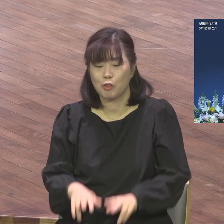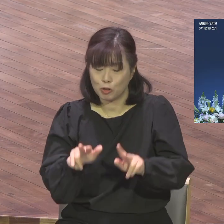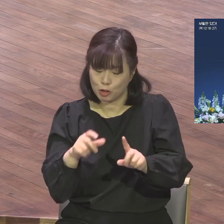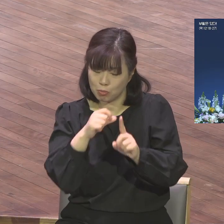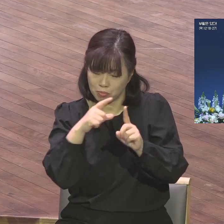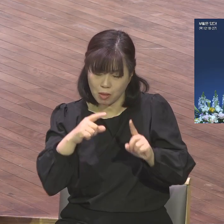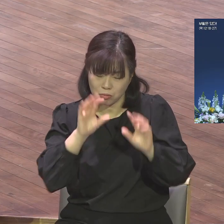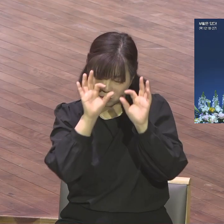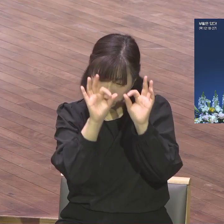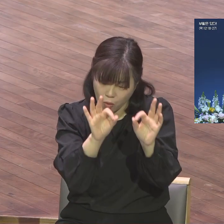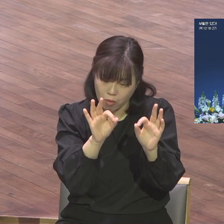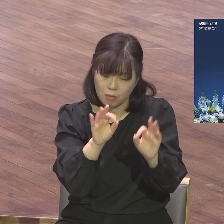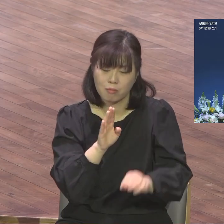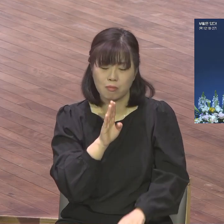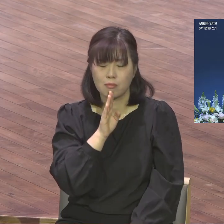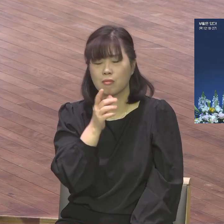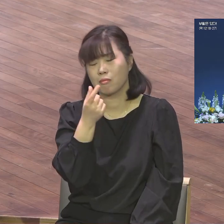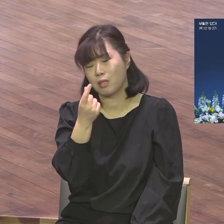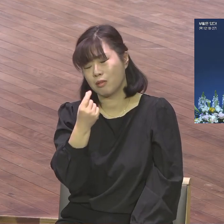필요한 현장이었습니다.